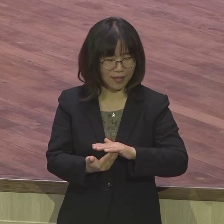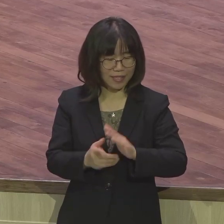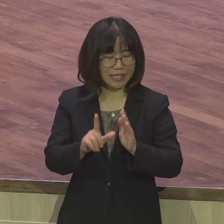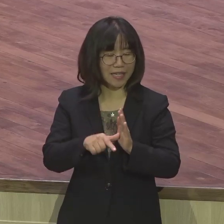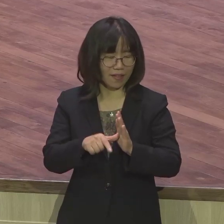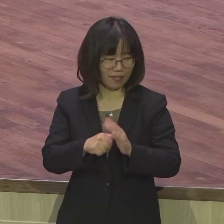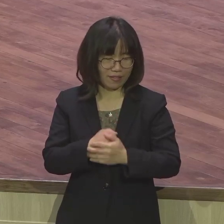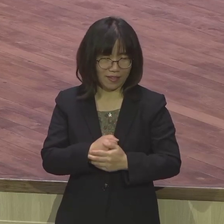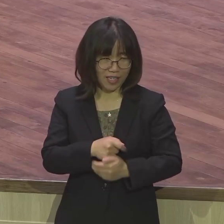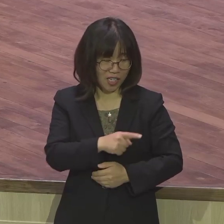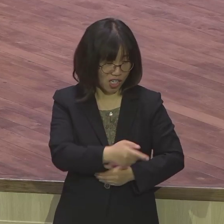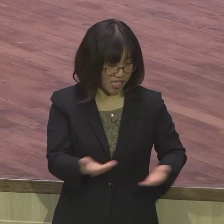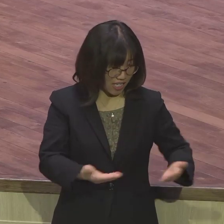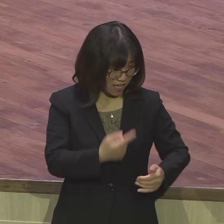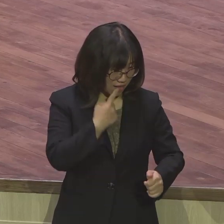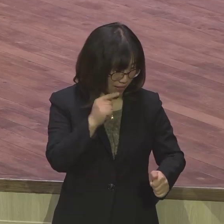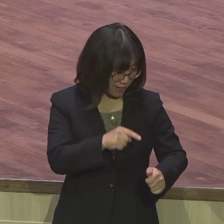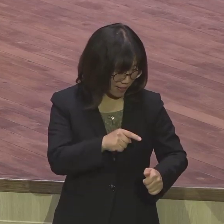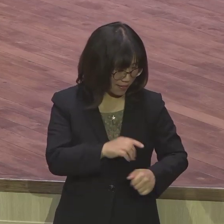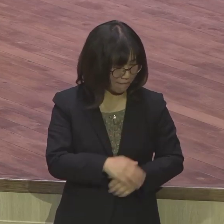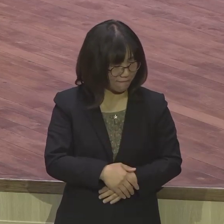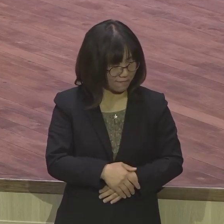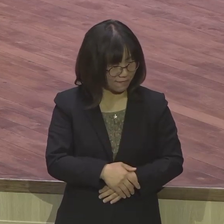일 시키려니까 서밋타임 시간으로 들어가더라고.